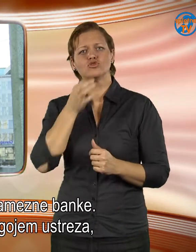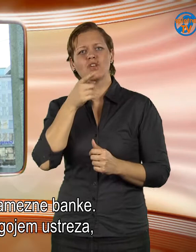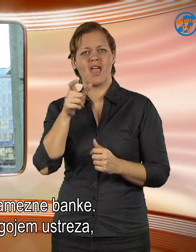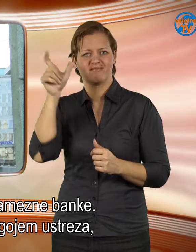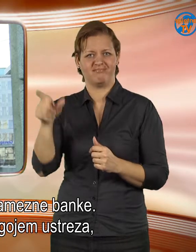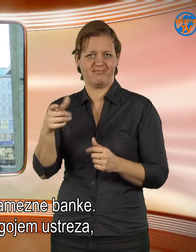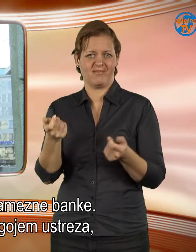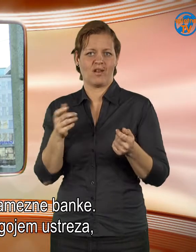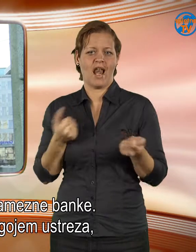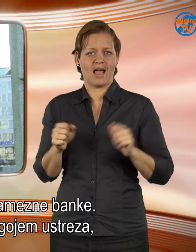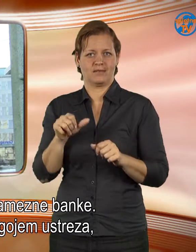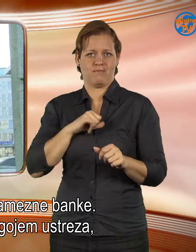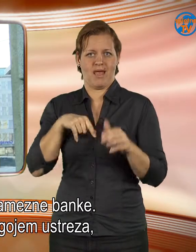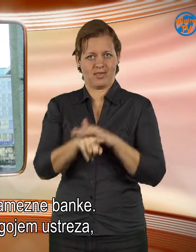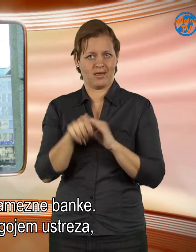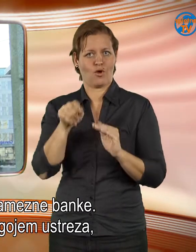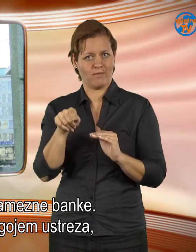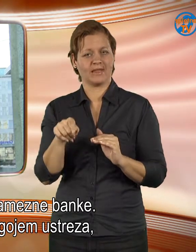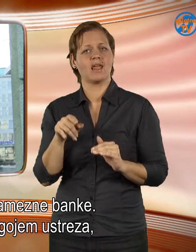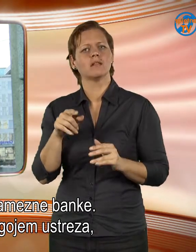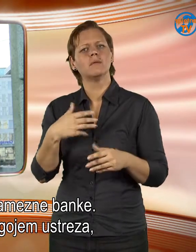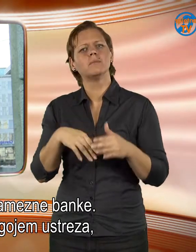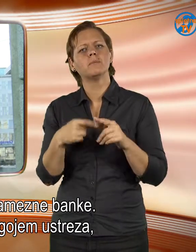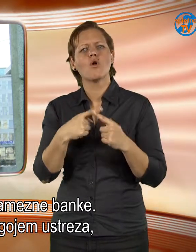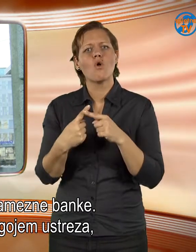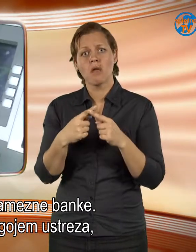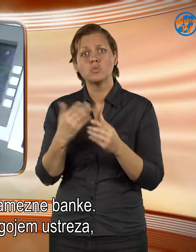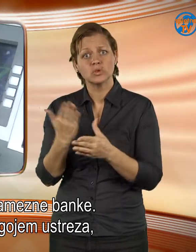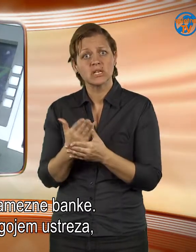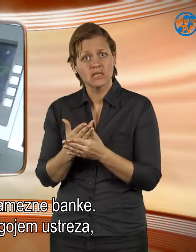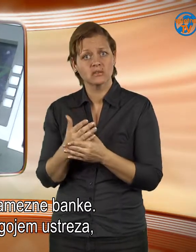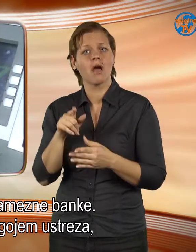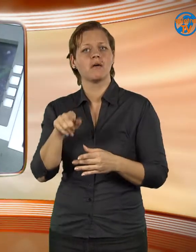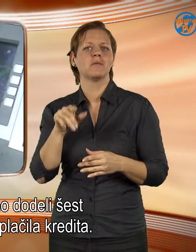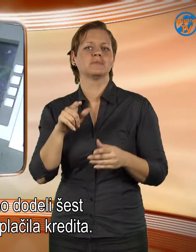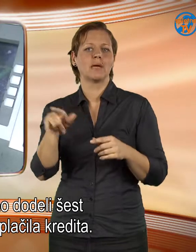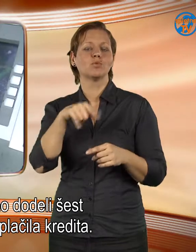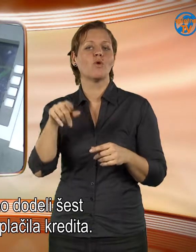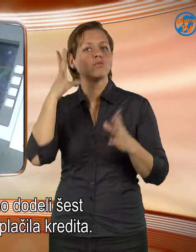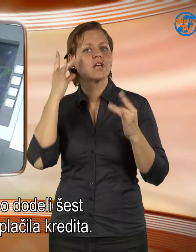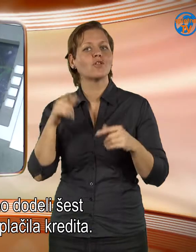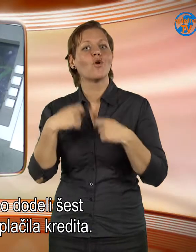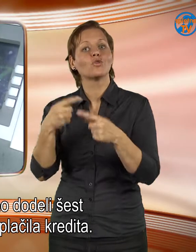Če komitent pogojem ustreza, se mu običajno dodeli 6-mesečni odlog plačila kredita.